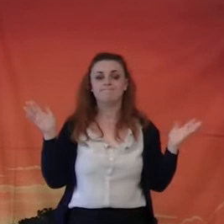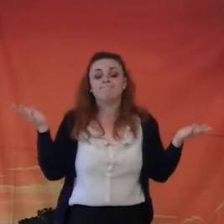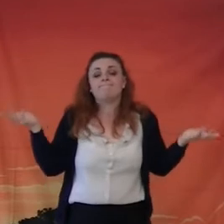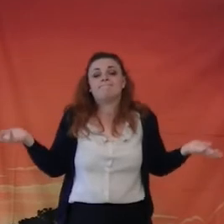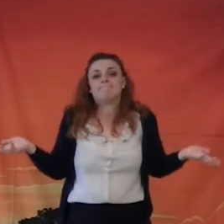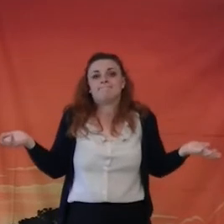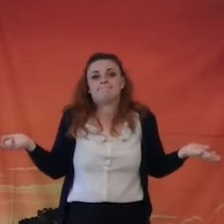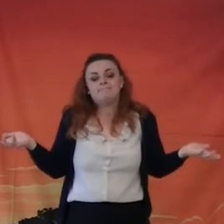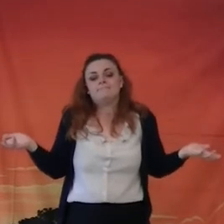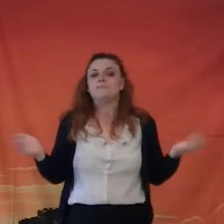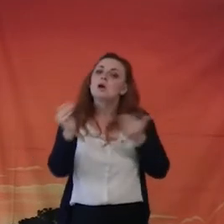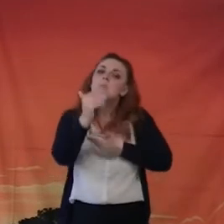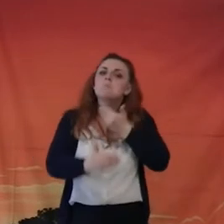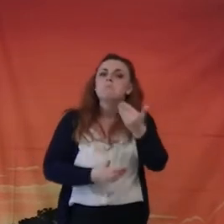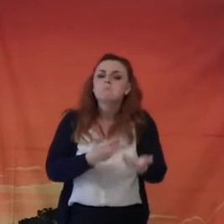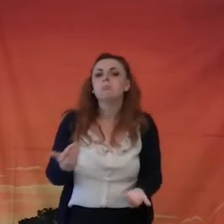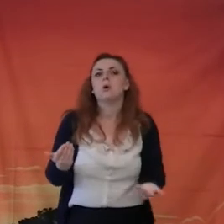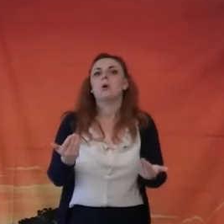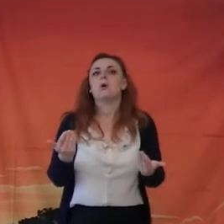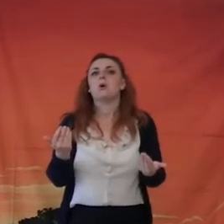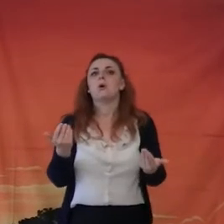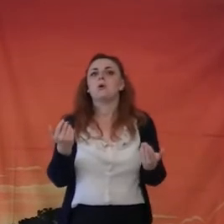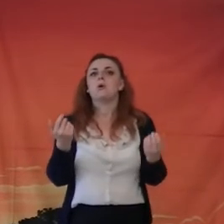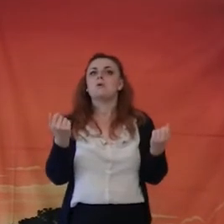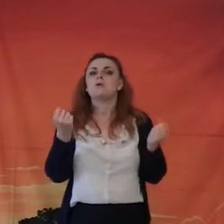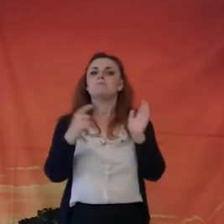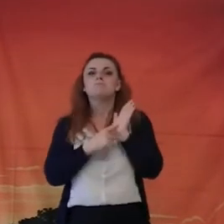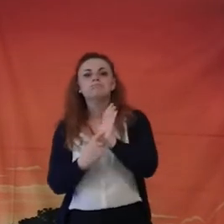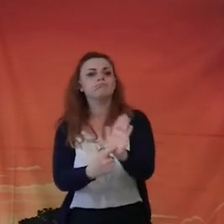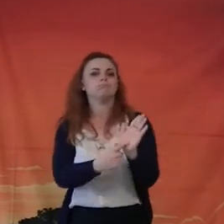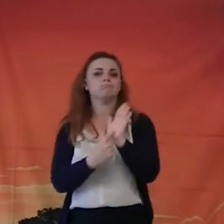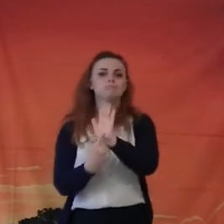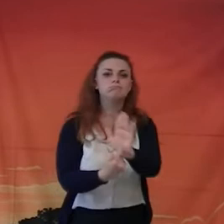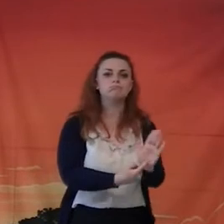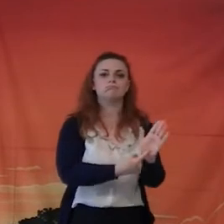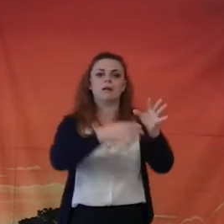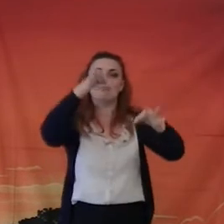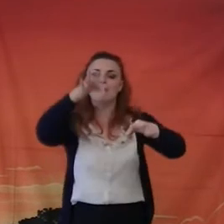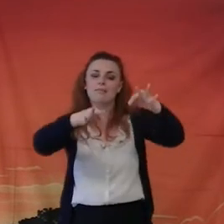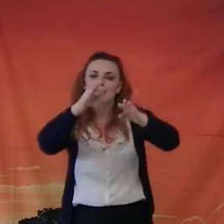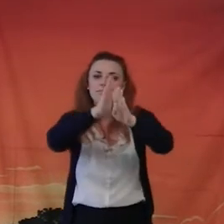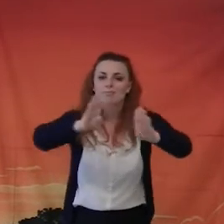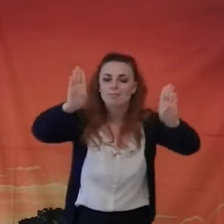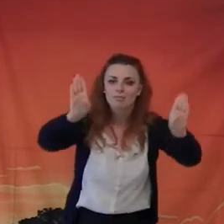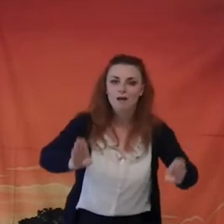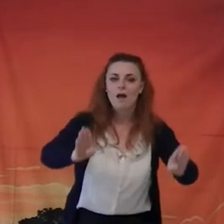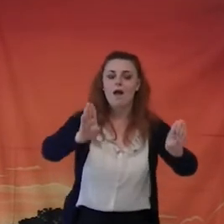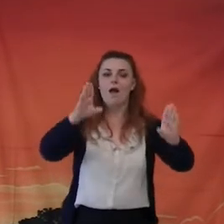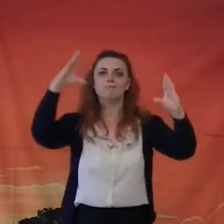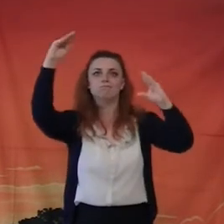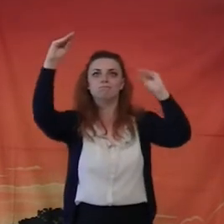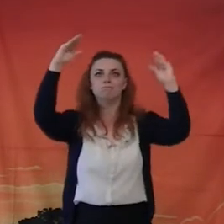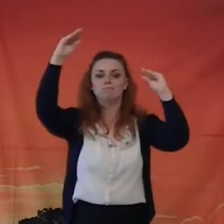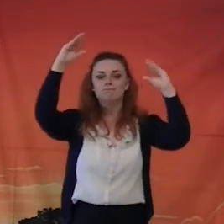Niente, poi abbiamo fatto tanta evangelizzazione con i puppets, con i bambini, e dopo il Signore